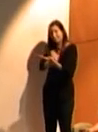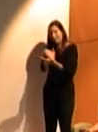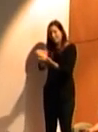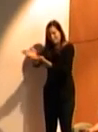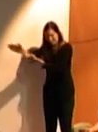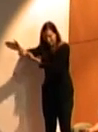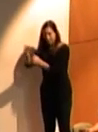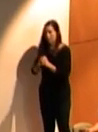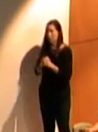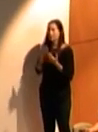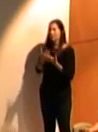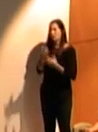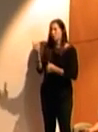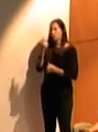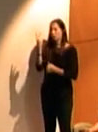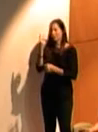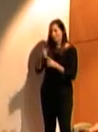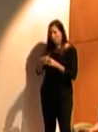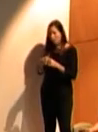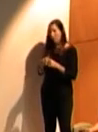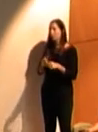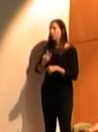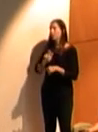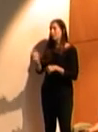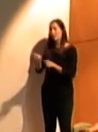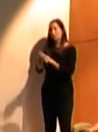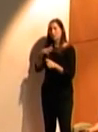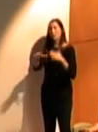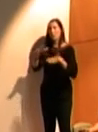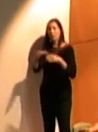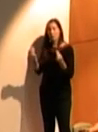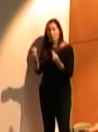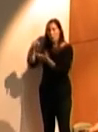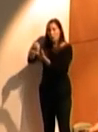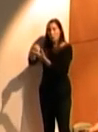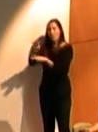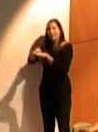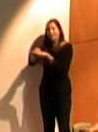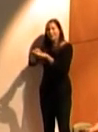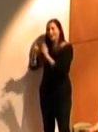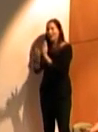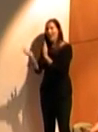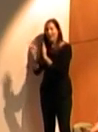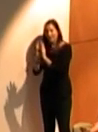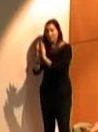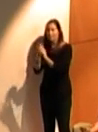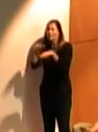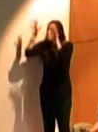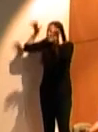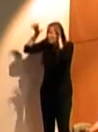Donc on en a fait deux comme ça. Après, on a fait une déambulation autour du quartier des Arènes, sous la pluie, dans le froid, avec